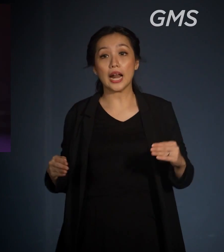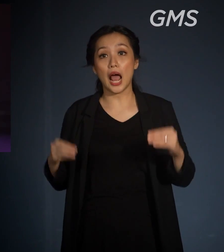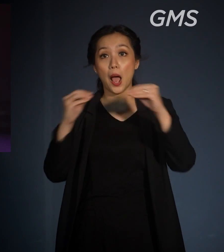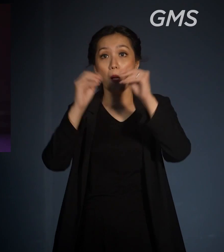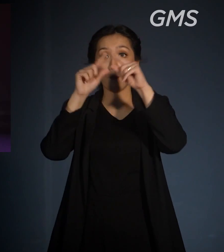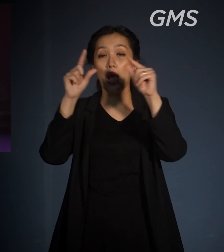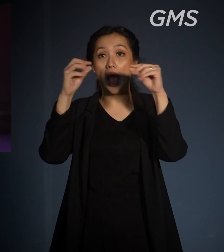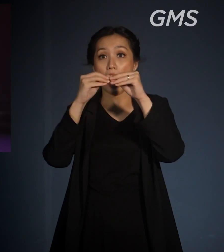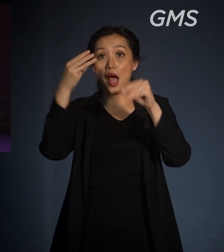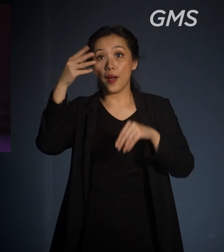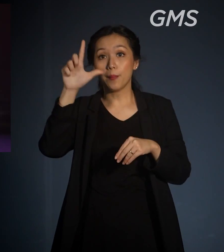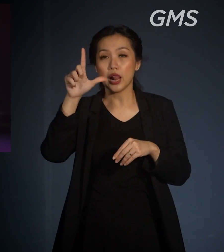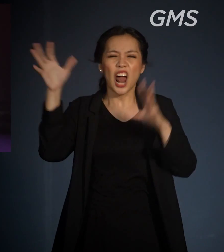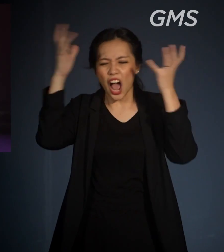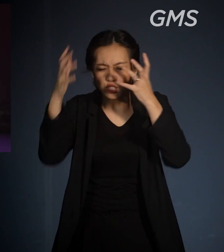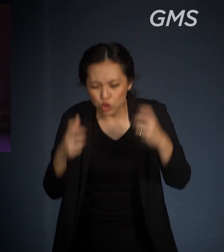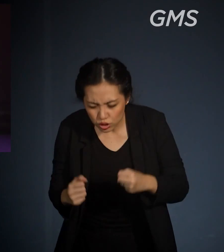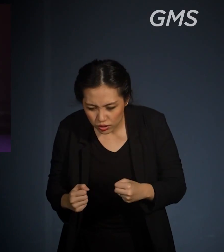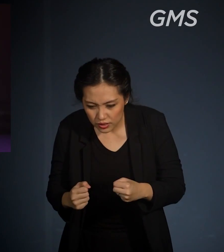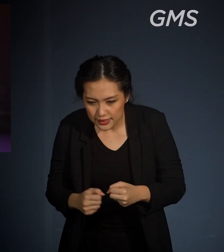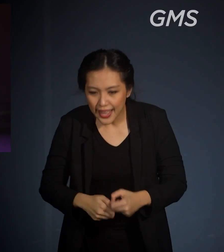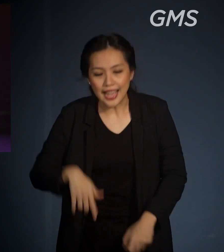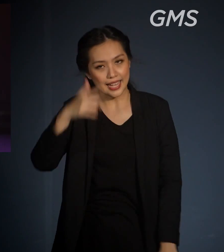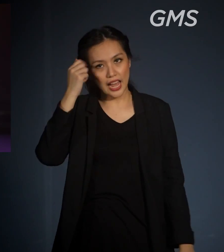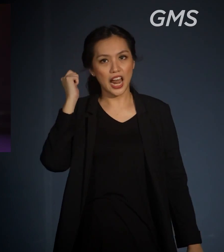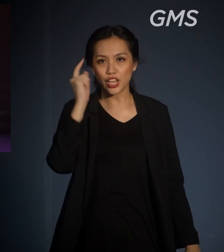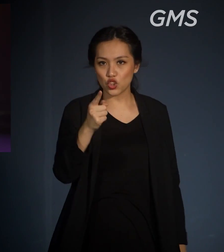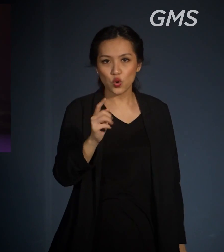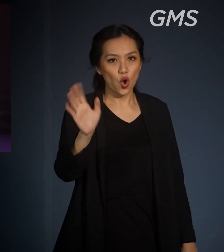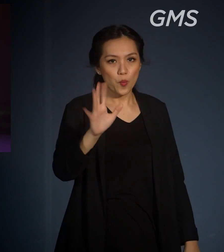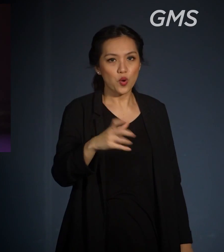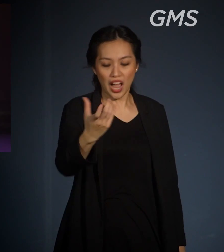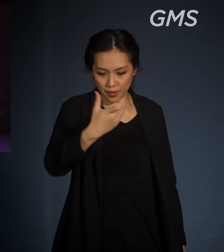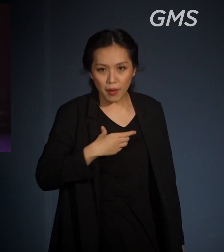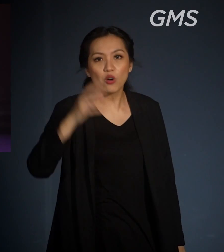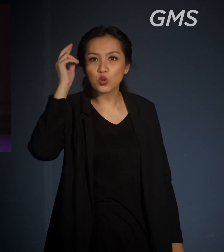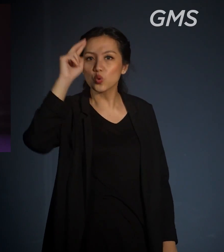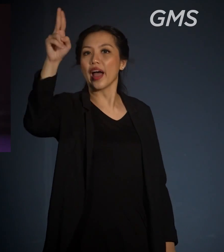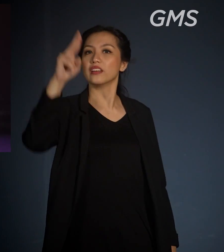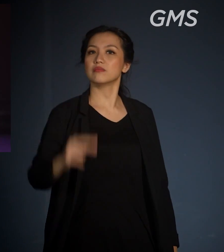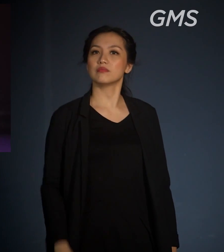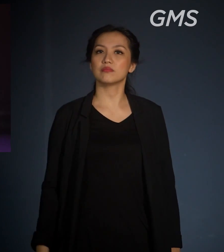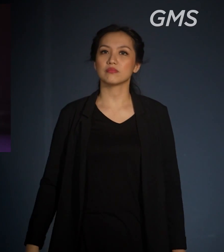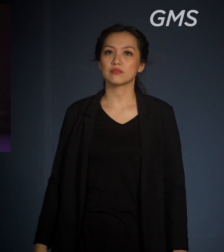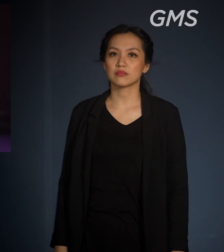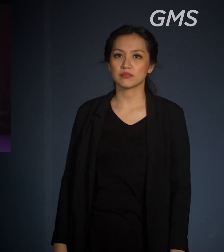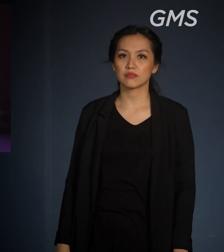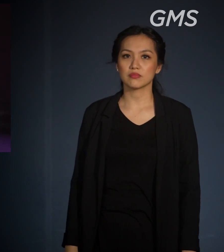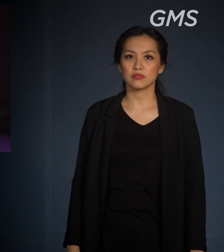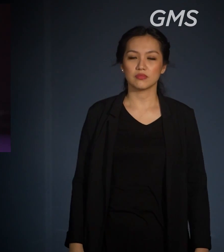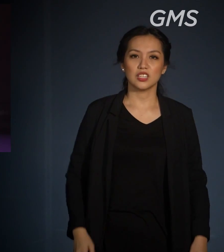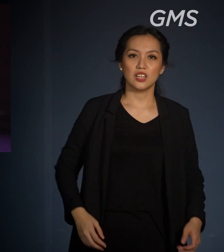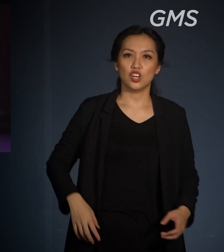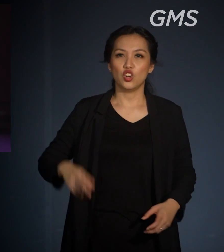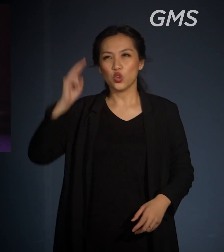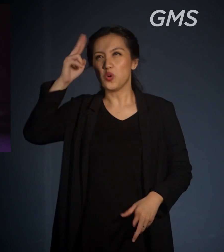Sehingga Tuhan sendiri untuk menggagalkan itu, Tuhan sendiri harus turun tangan dengan cara apa, saudara? Dengan cara mengacaukan bahasa